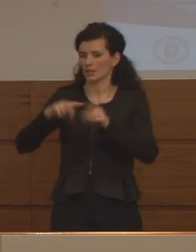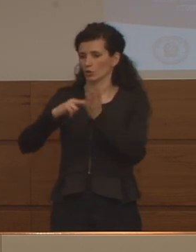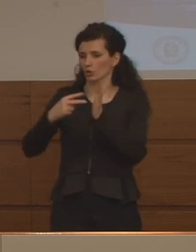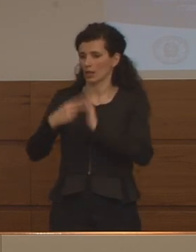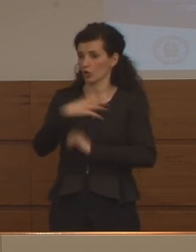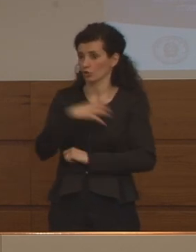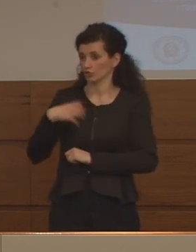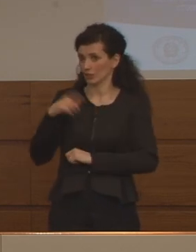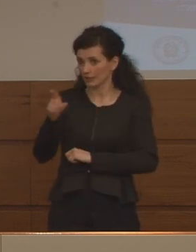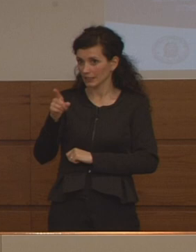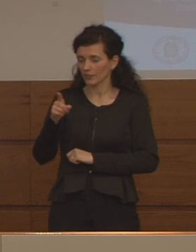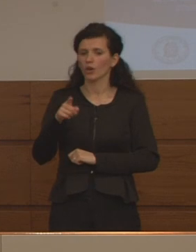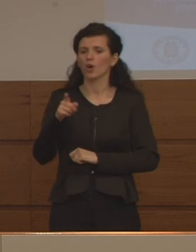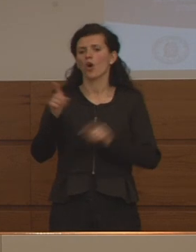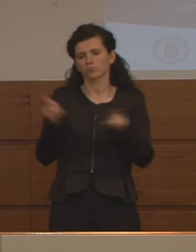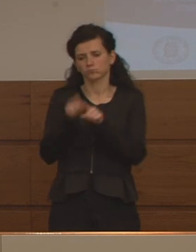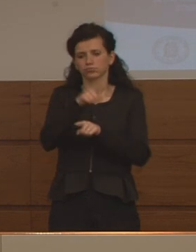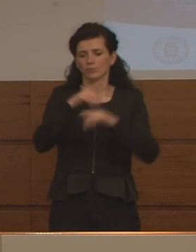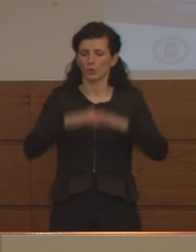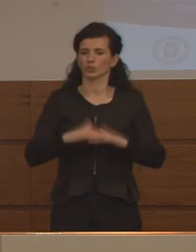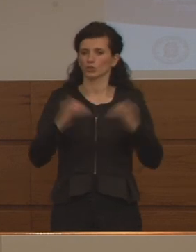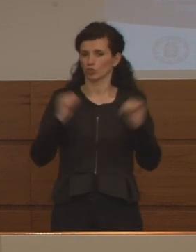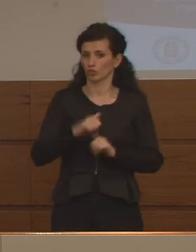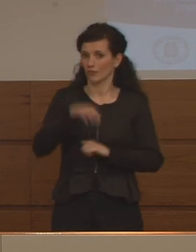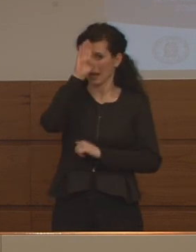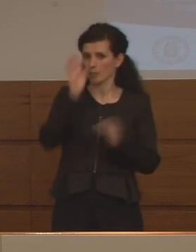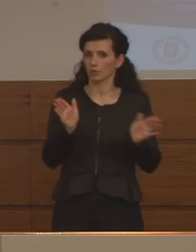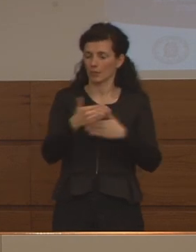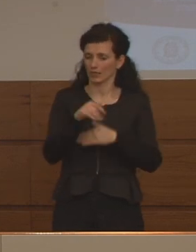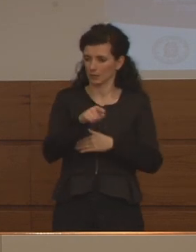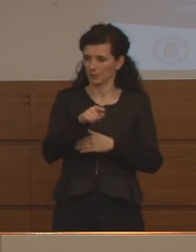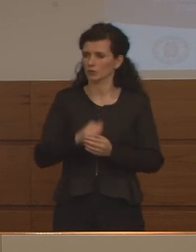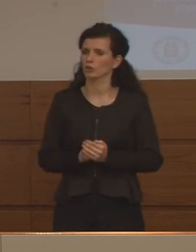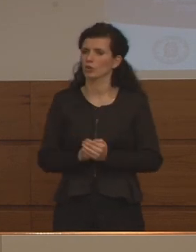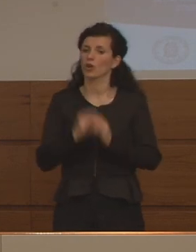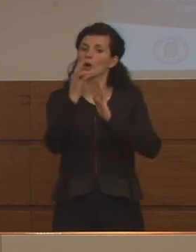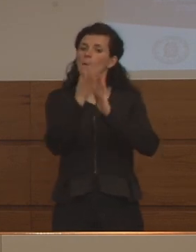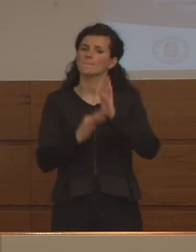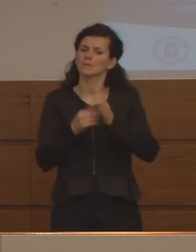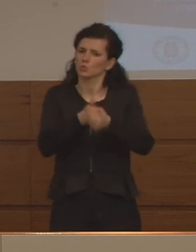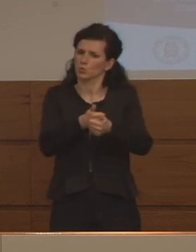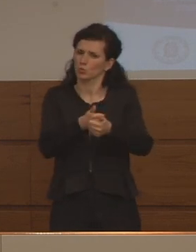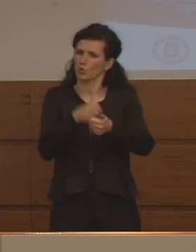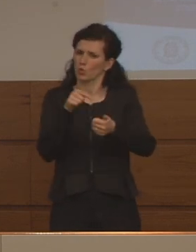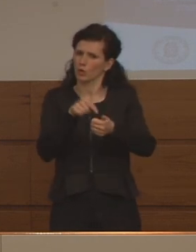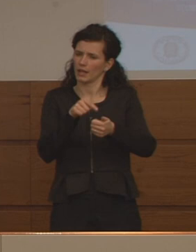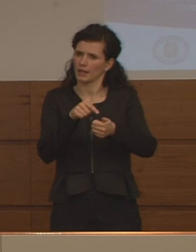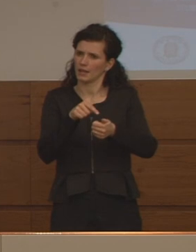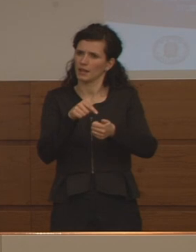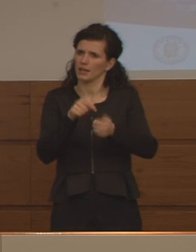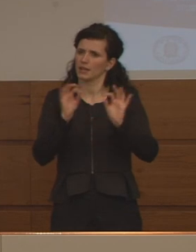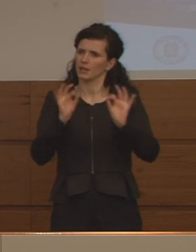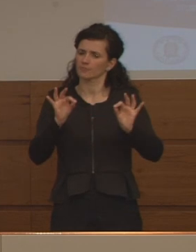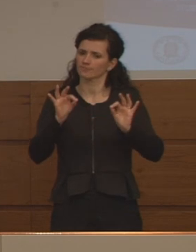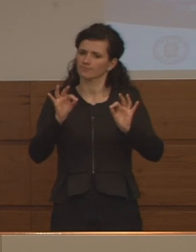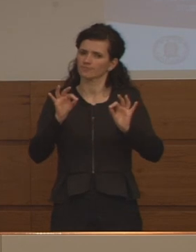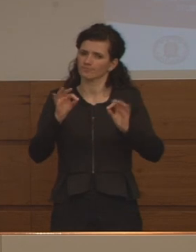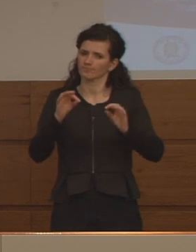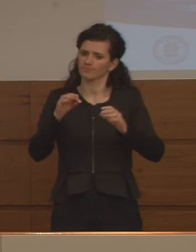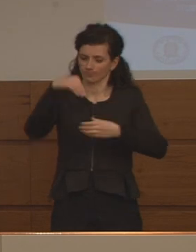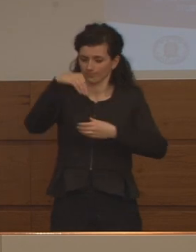anche capo dipartimento protezione civile le misure vengono prese vengono comunque considerate all'interno appunto di questo